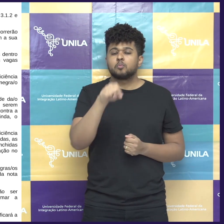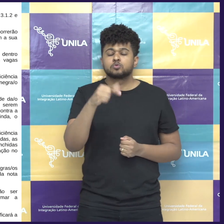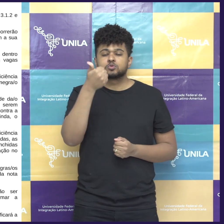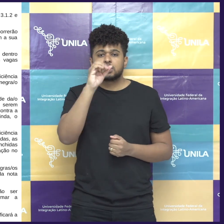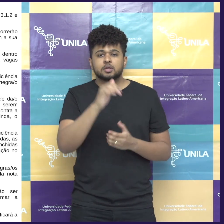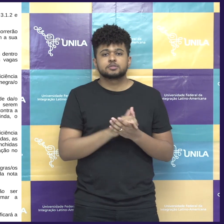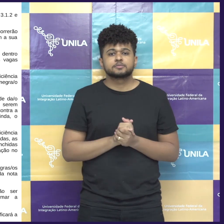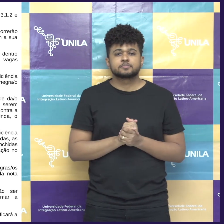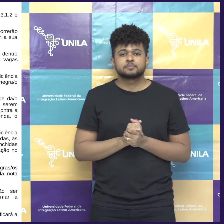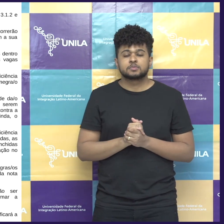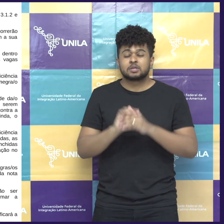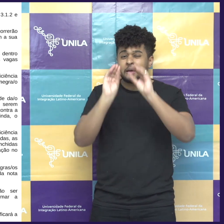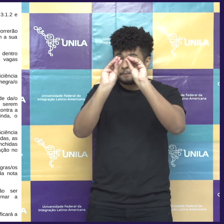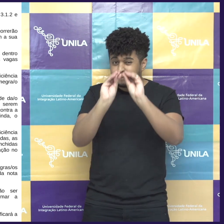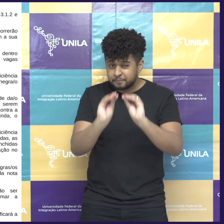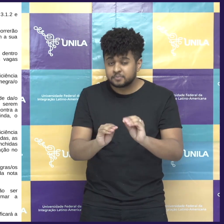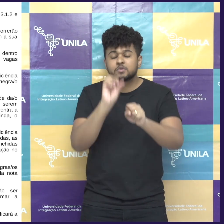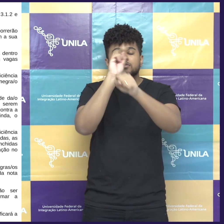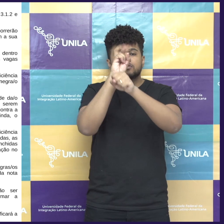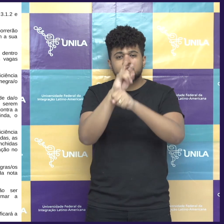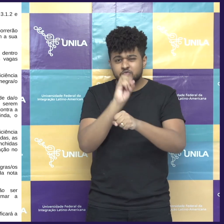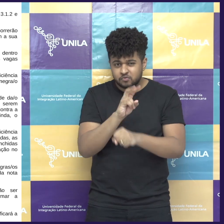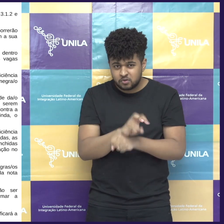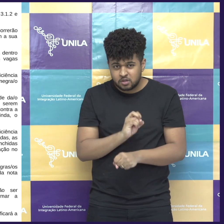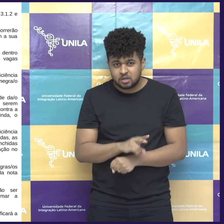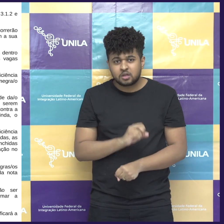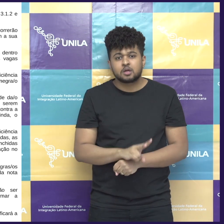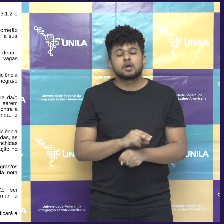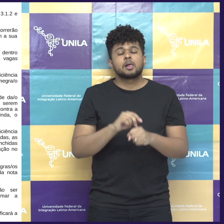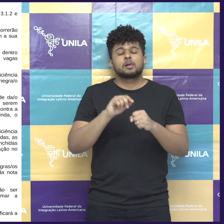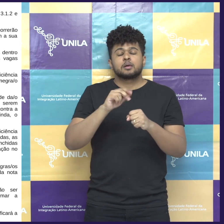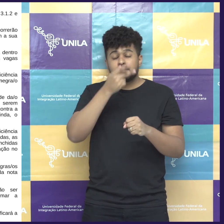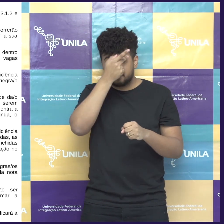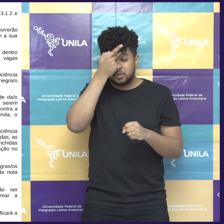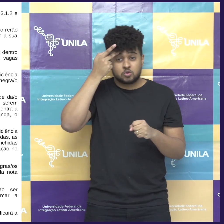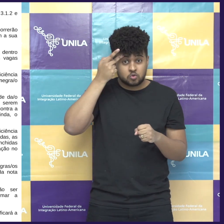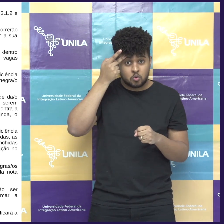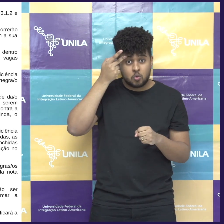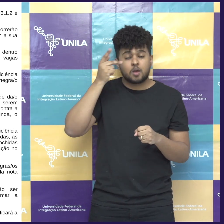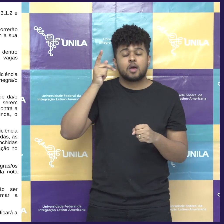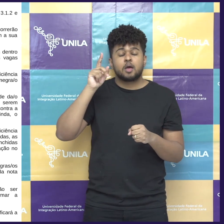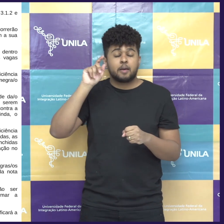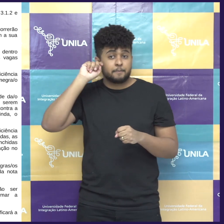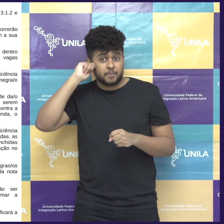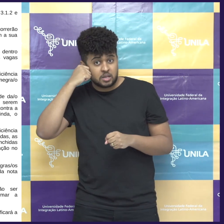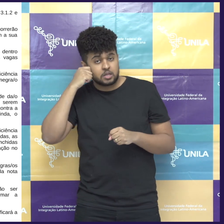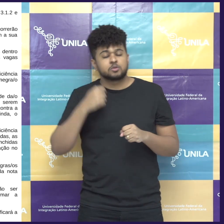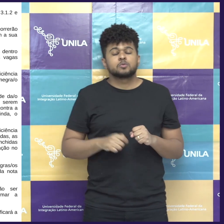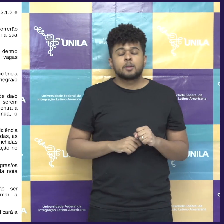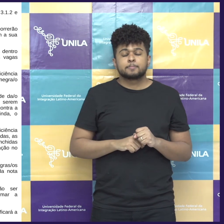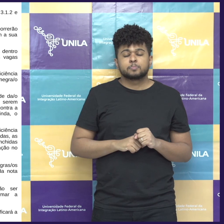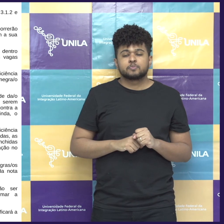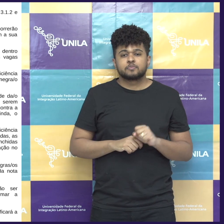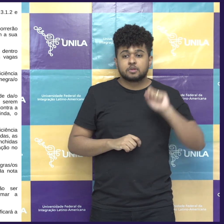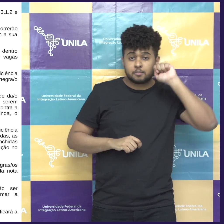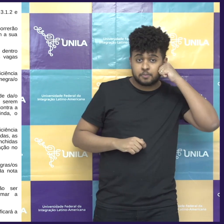3.1.10. O preenchimento das vagas destinadas os candidatos, negras, negros,